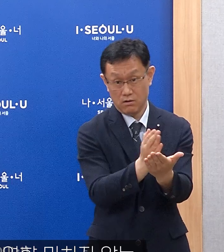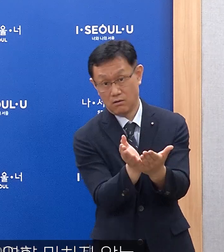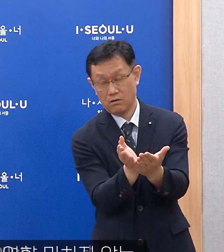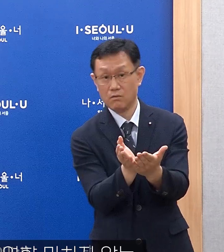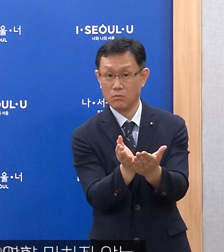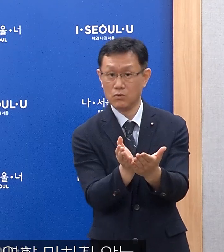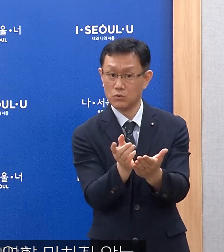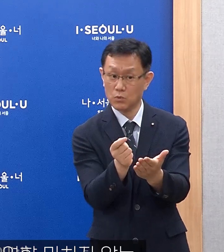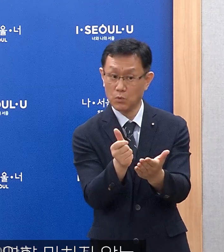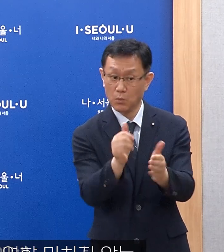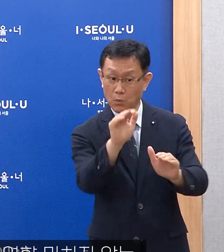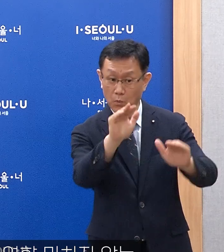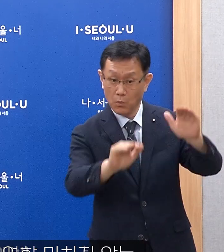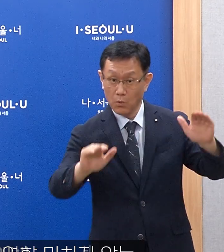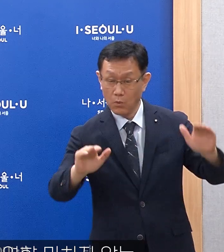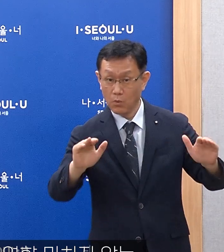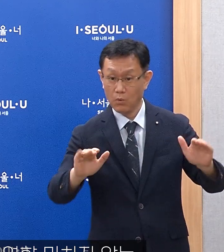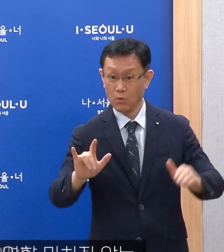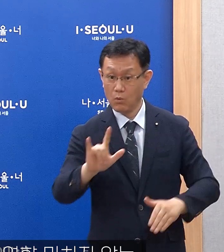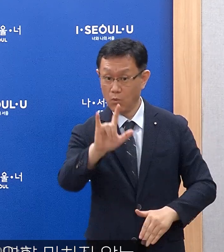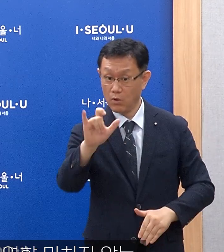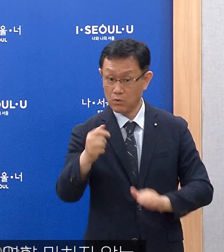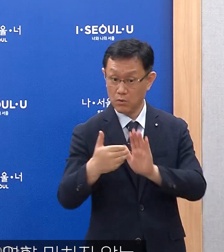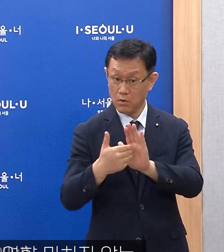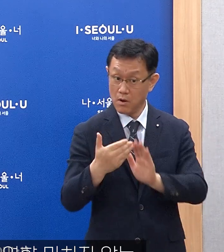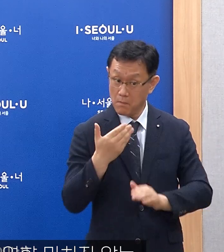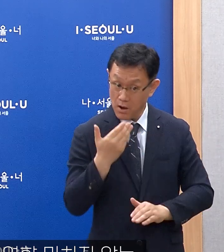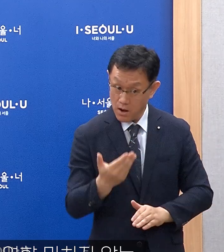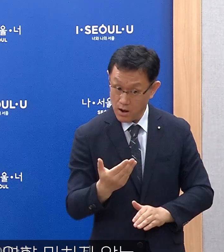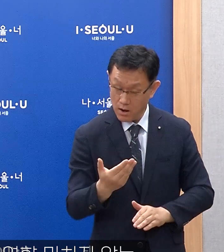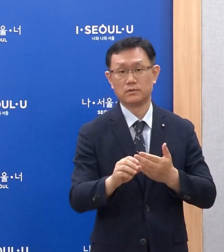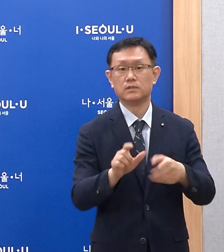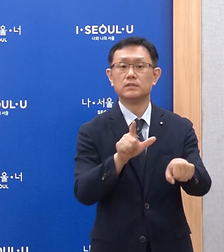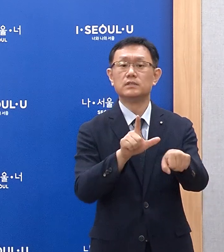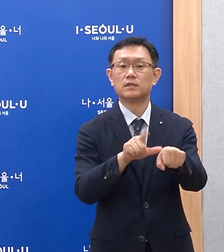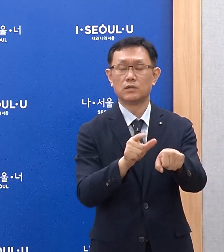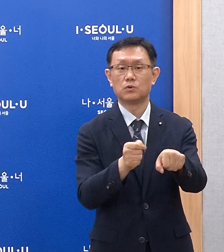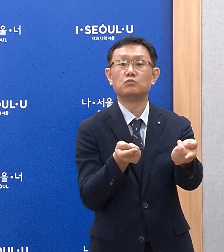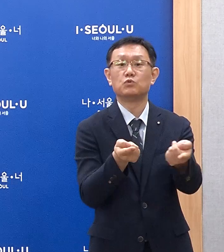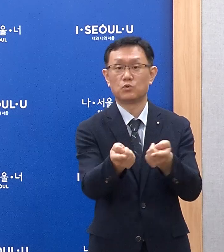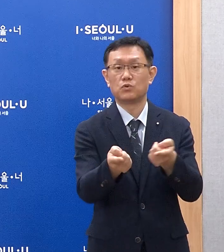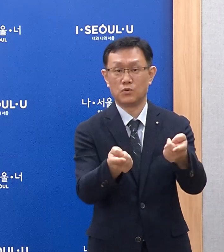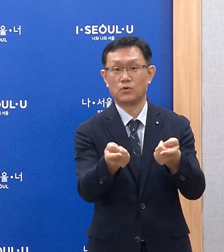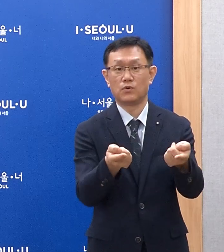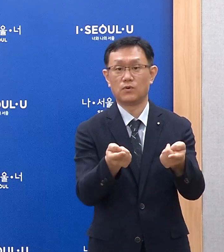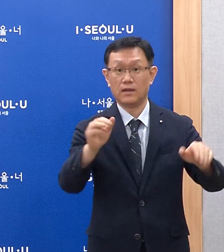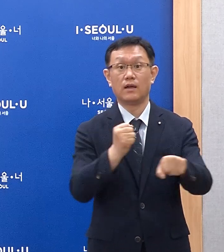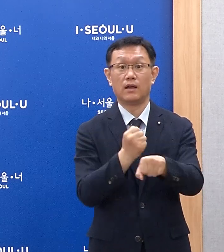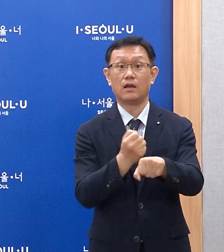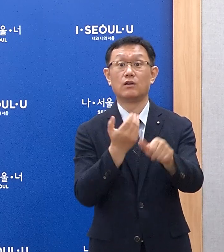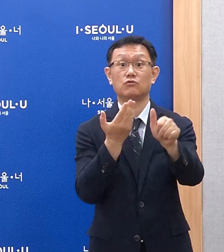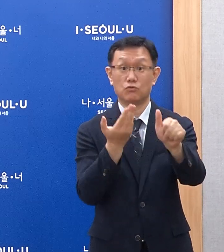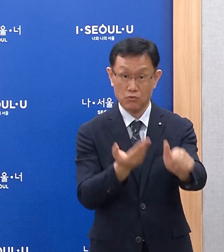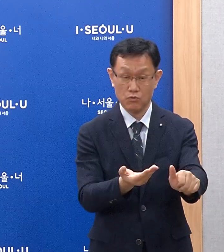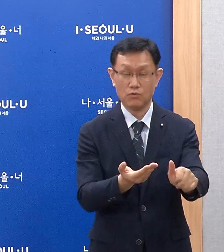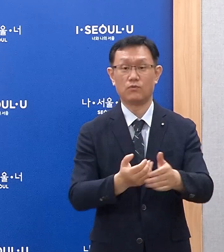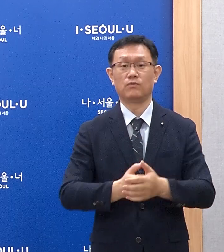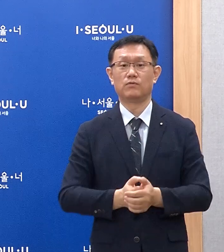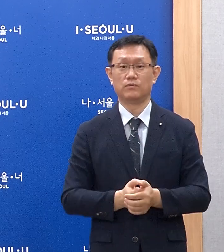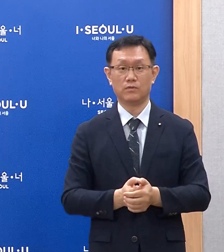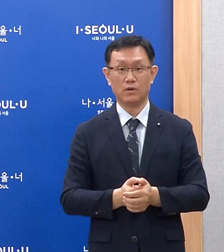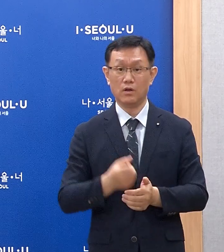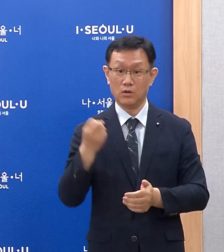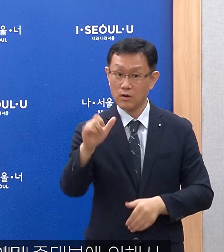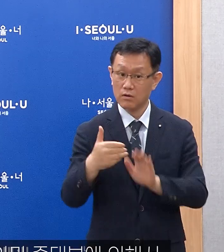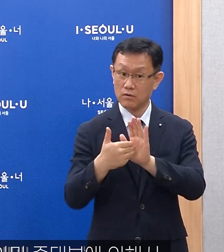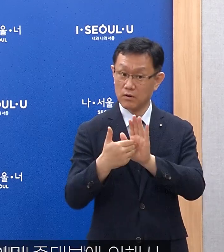않는 그런 그 업종이 있다면 시간대별로 좀 차등을 주자. 그것이 오히려 감염 확산을 더디게 하는 것이고